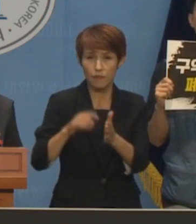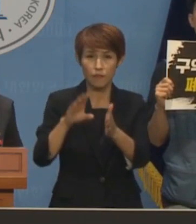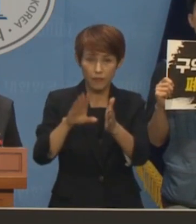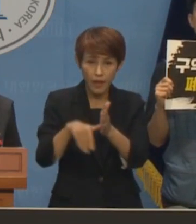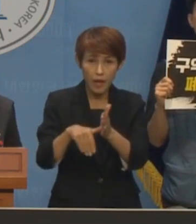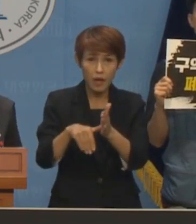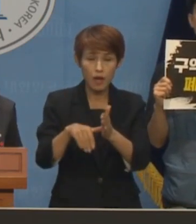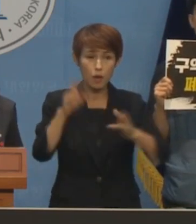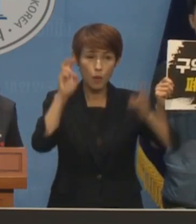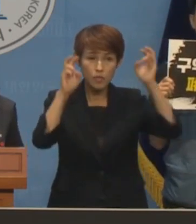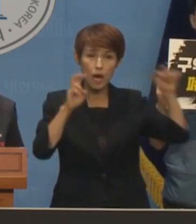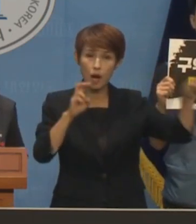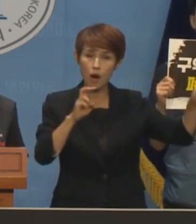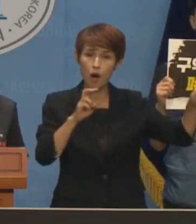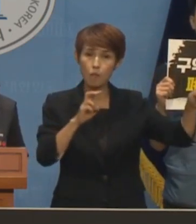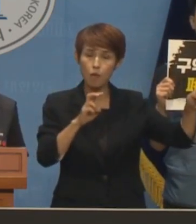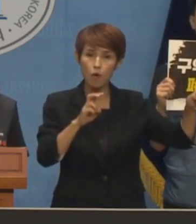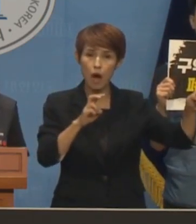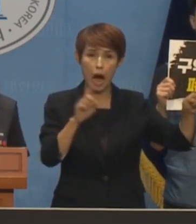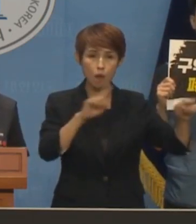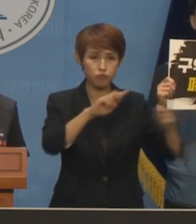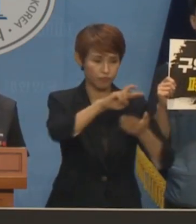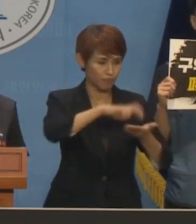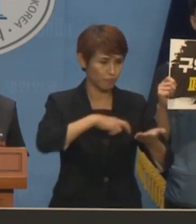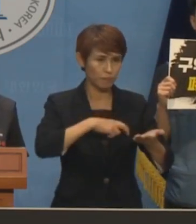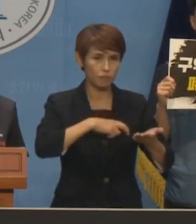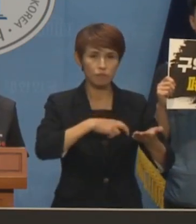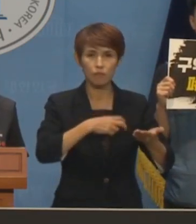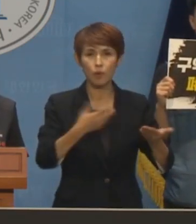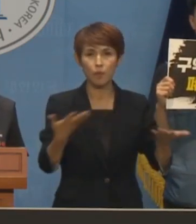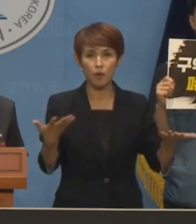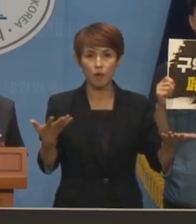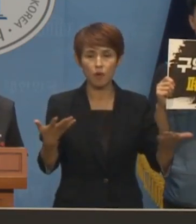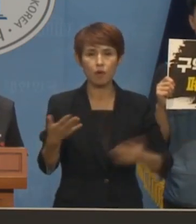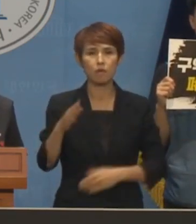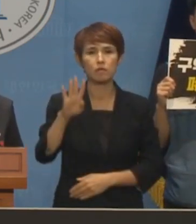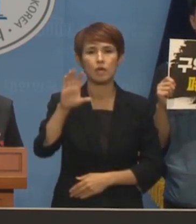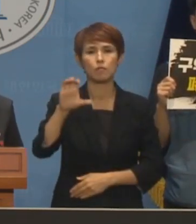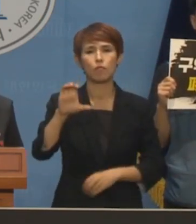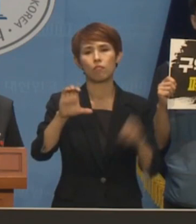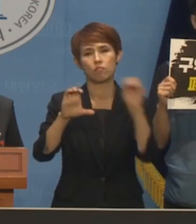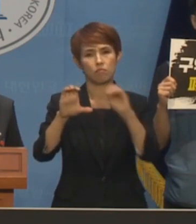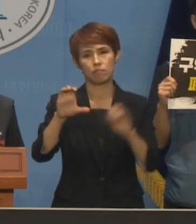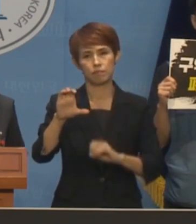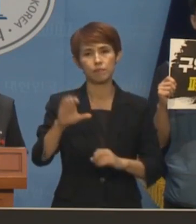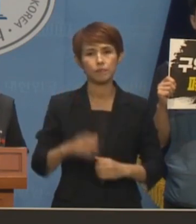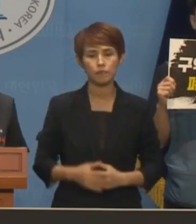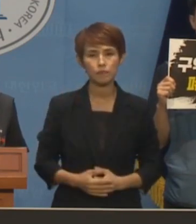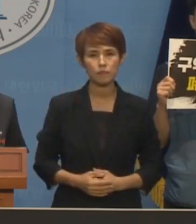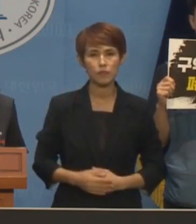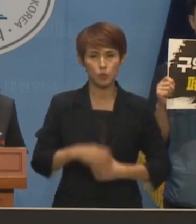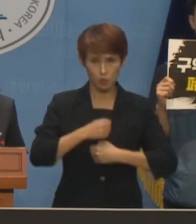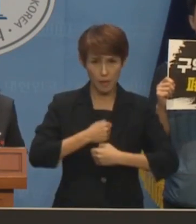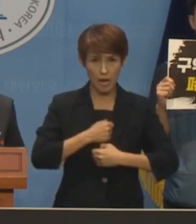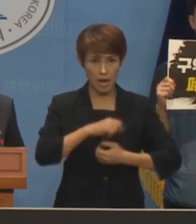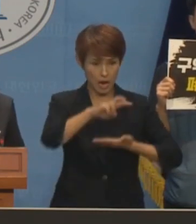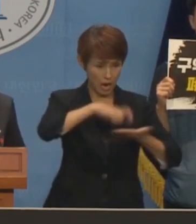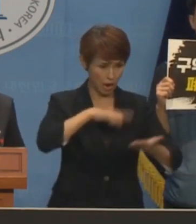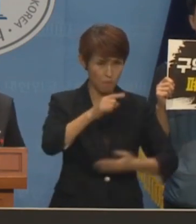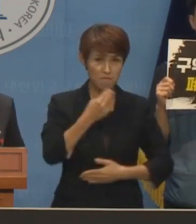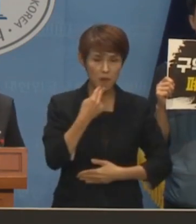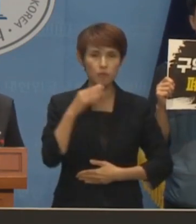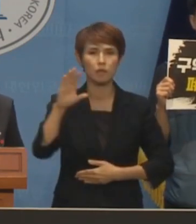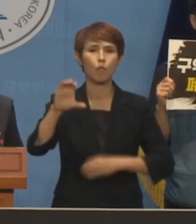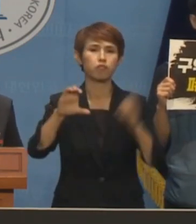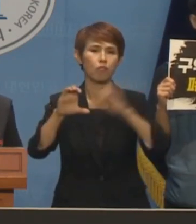회사로부터 어떤 안내도 받지 못한 노동자는 45% 되었습니다 사람의 생명은